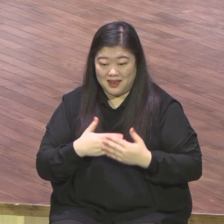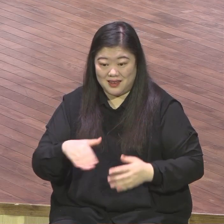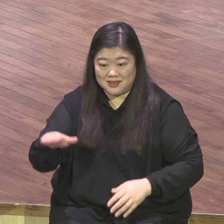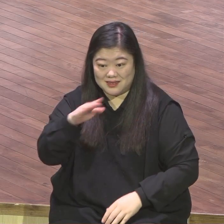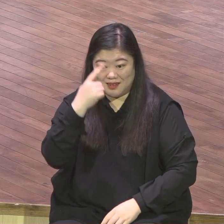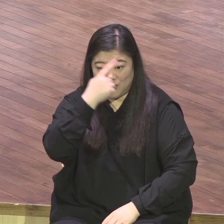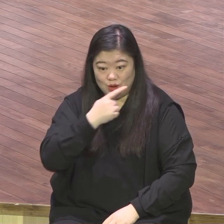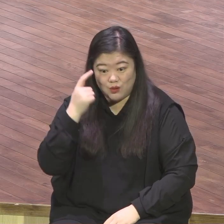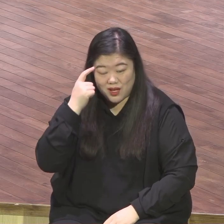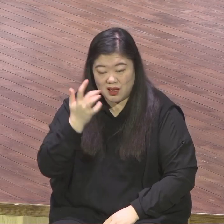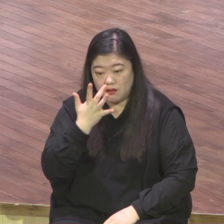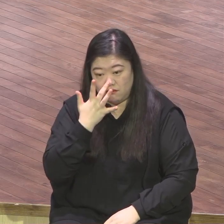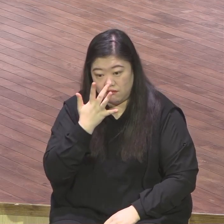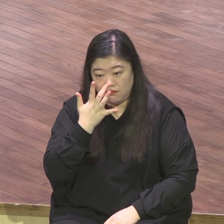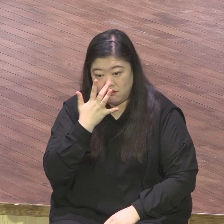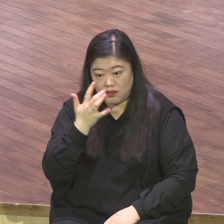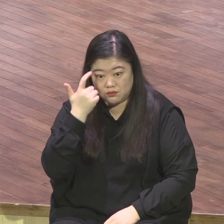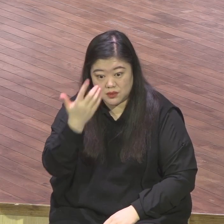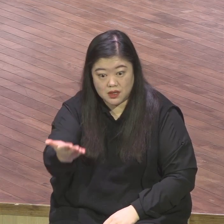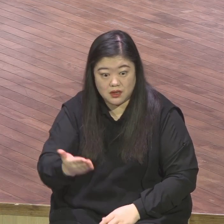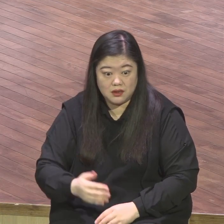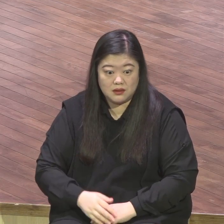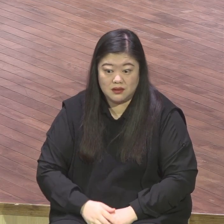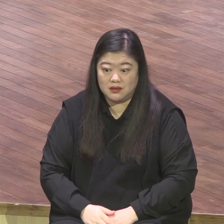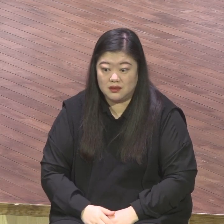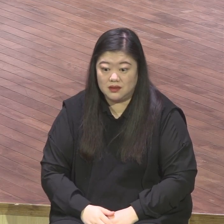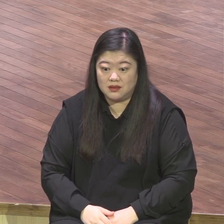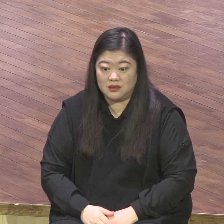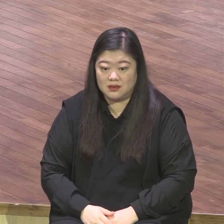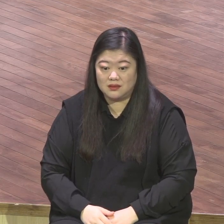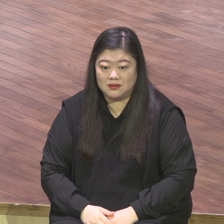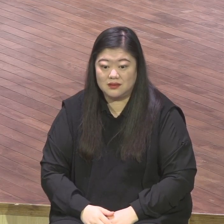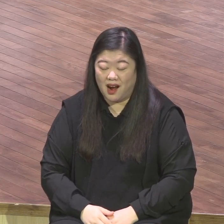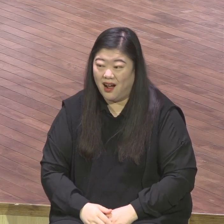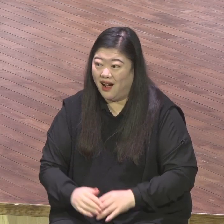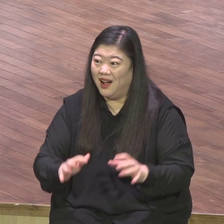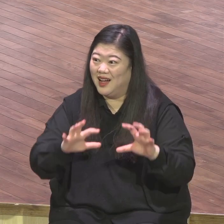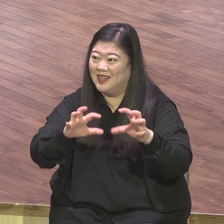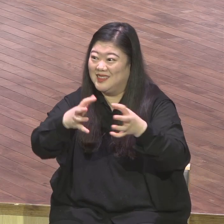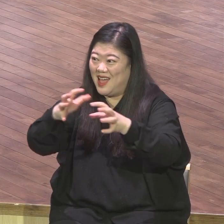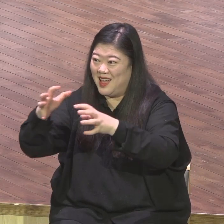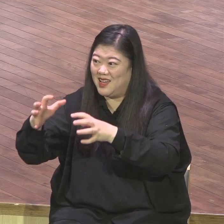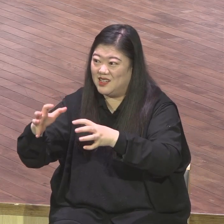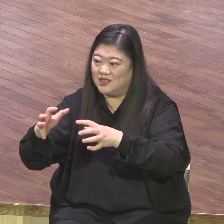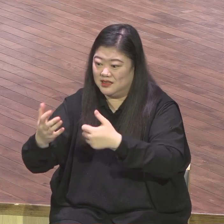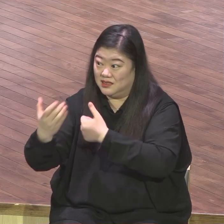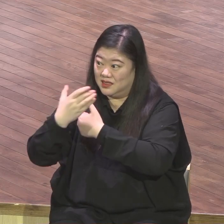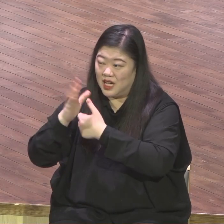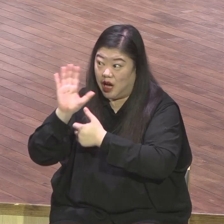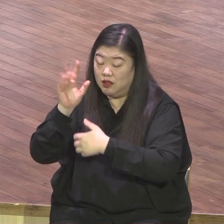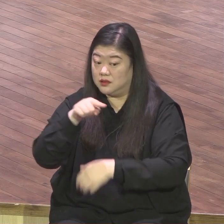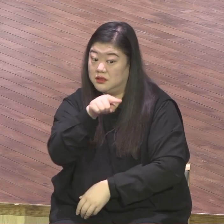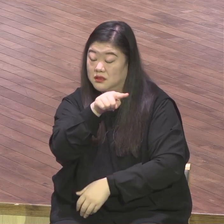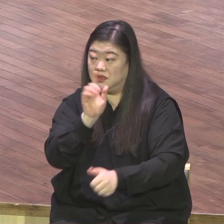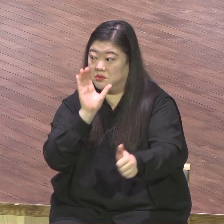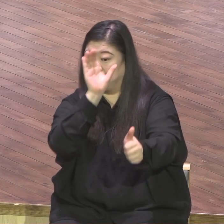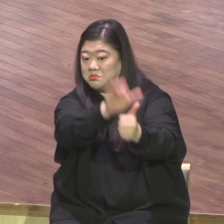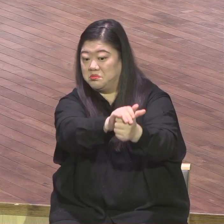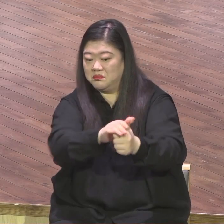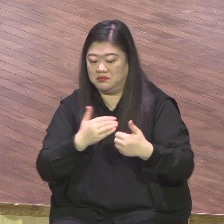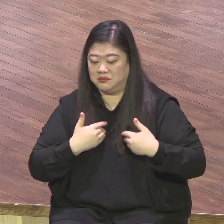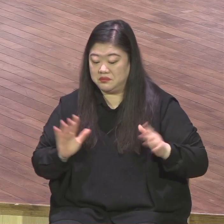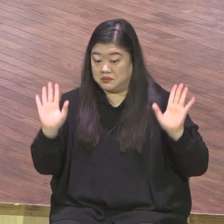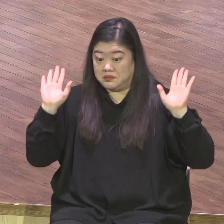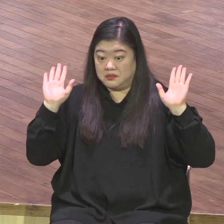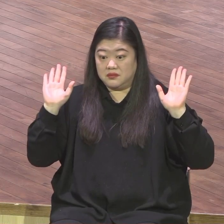않는다, 이 말씀은 나와 아무 상관없다, 그 사람은 영적으로